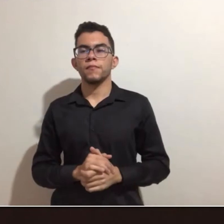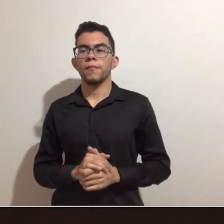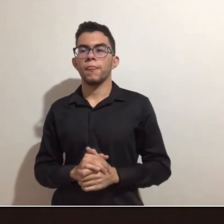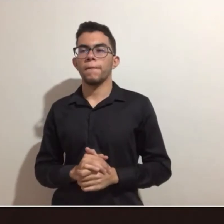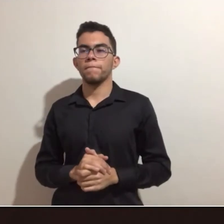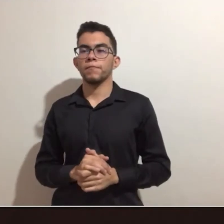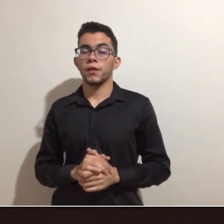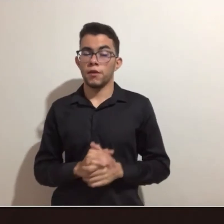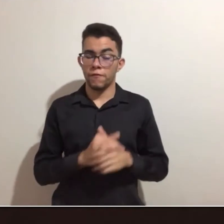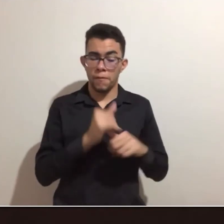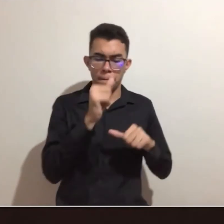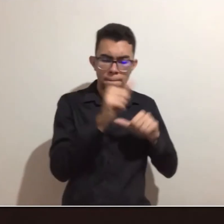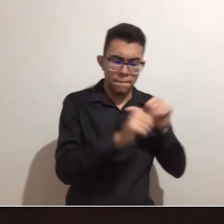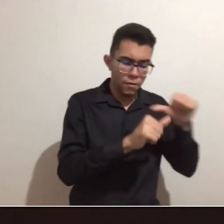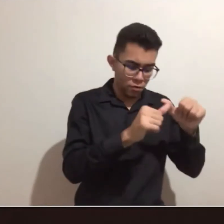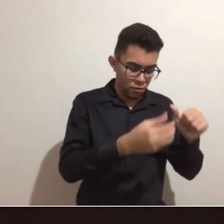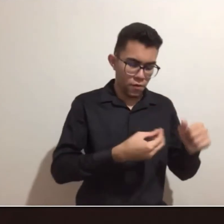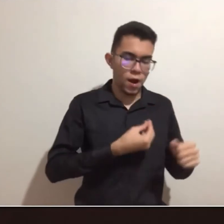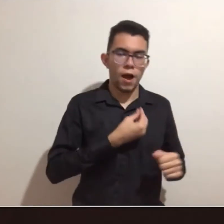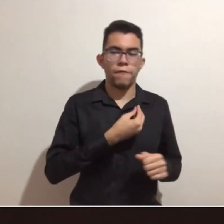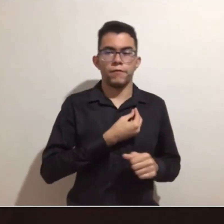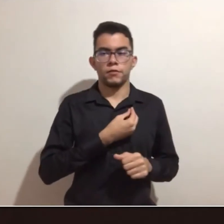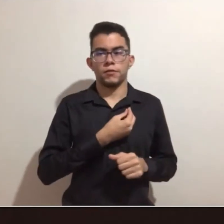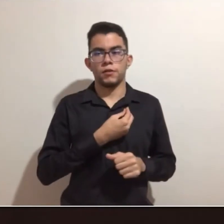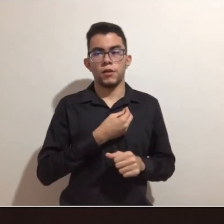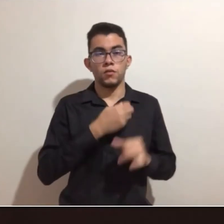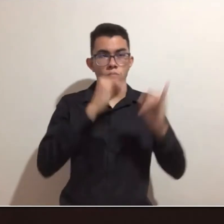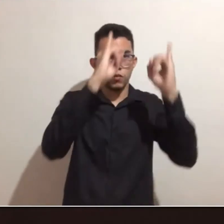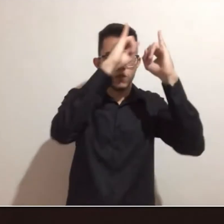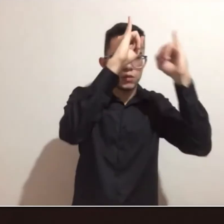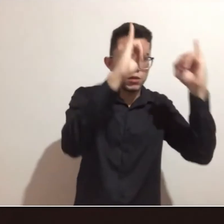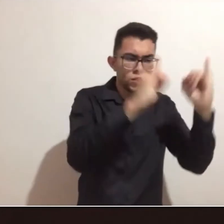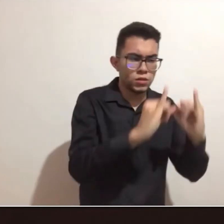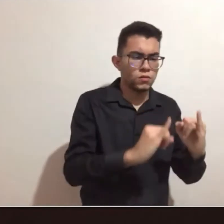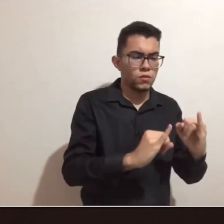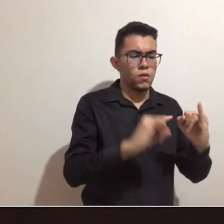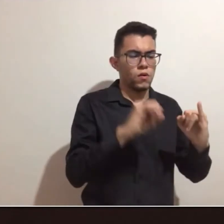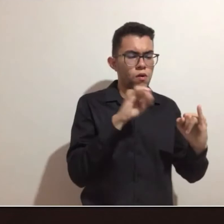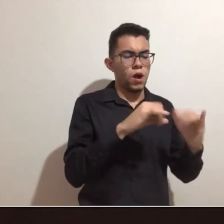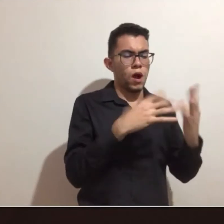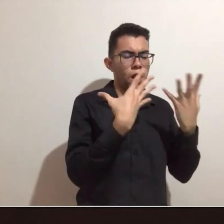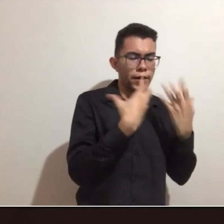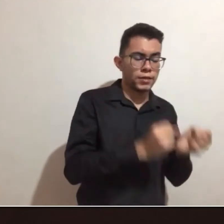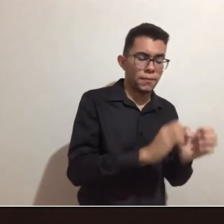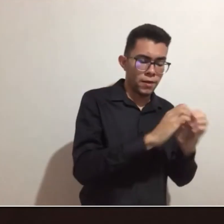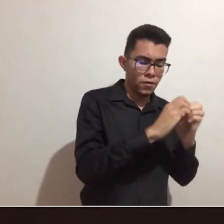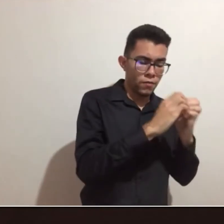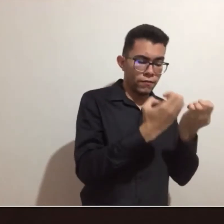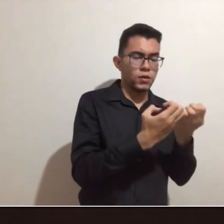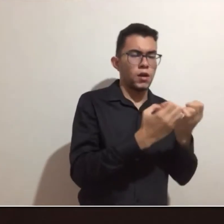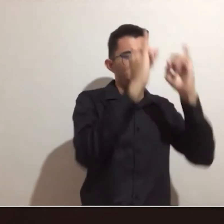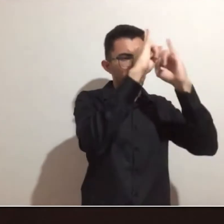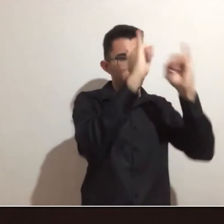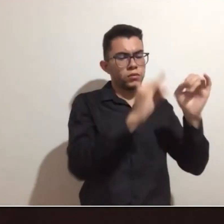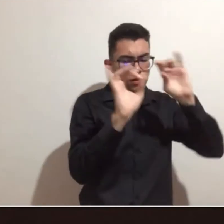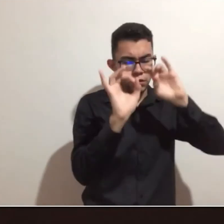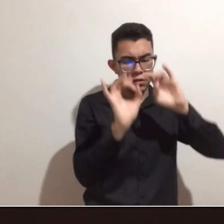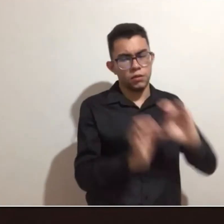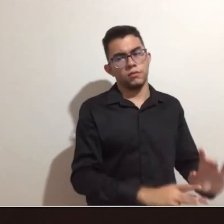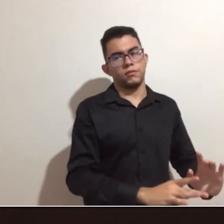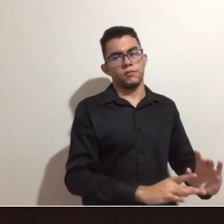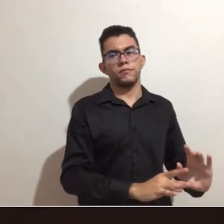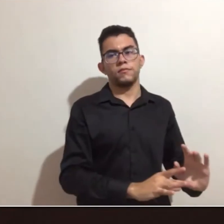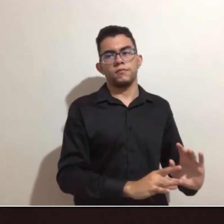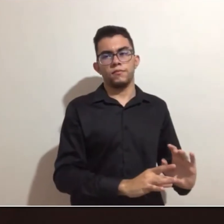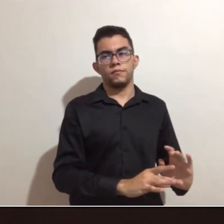como, deixando os ídolos, vos convertestes a Deus para servirdes o